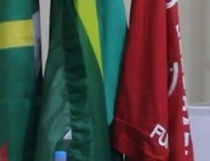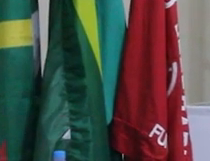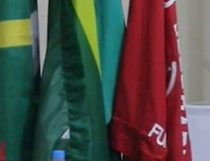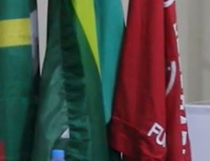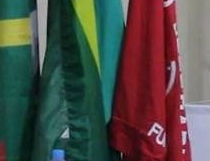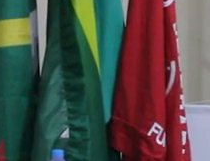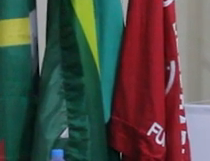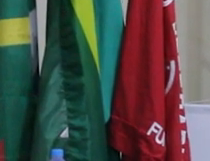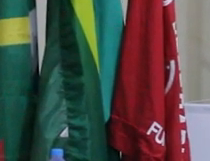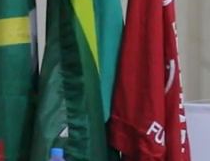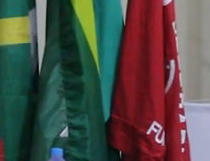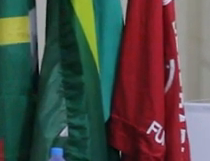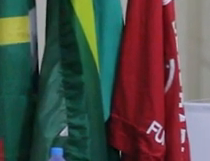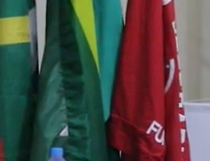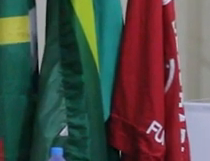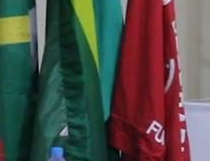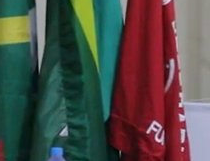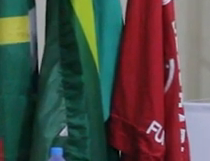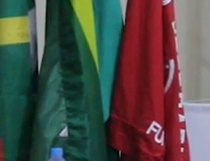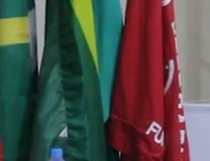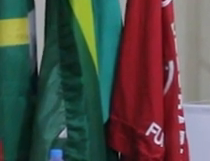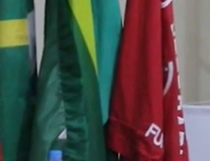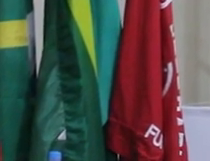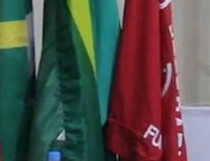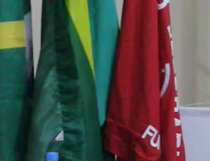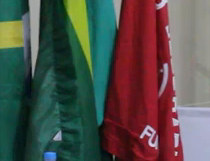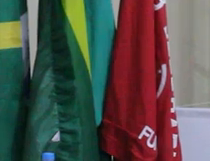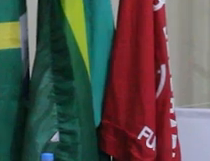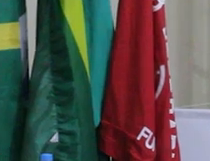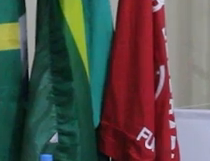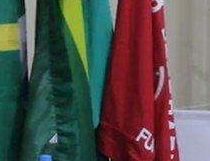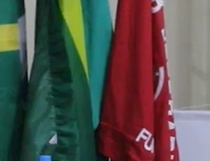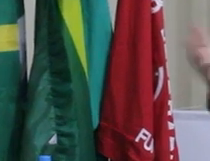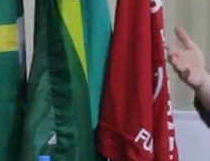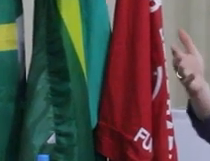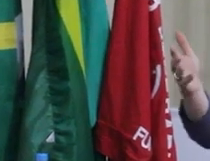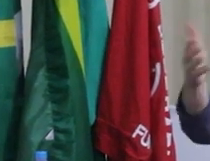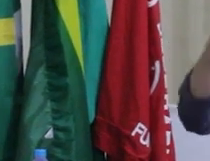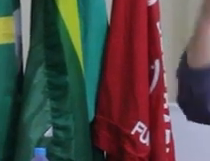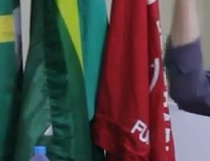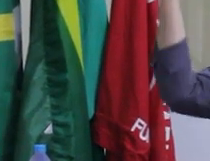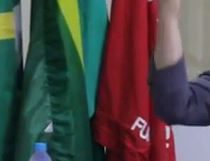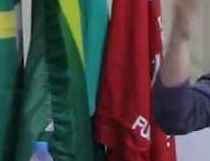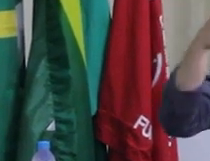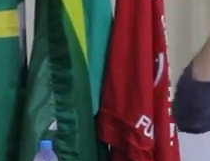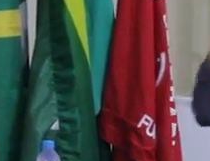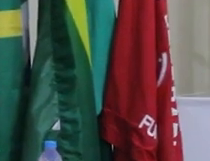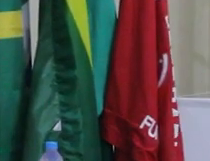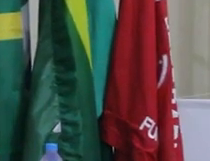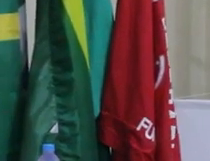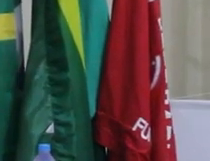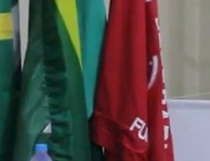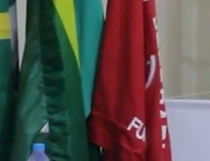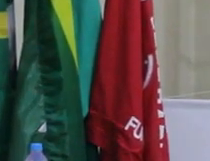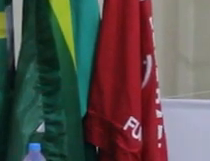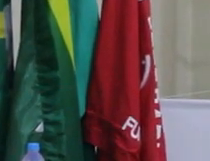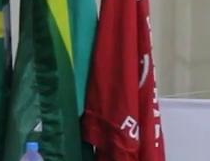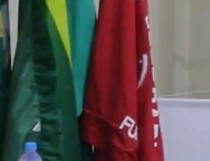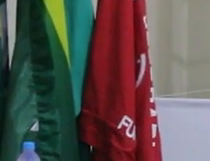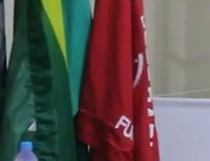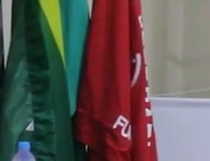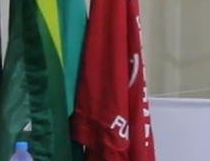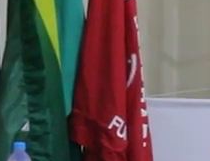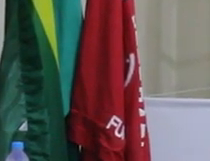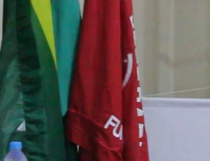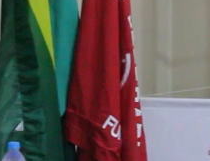opinião aqui no litoral. Então eu tive vários embates, inclusive eu faço as reuniões hoje com o navio pelos municípios, pelos 7 municípios e mais Ilha